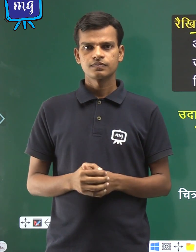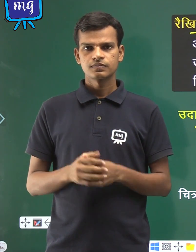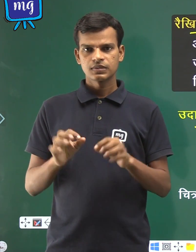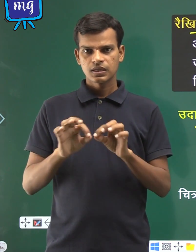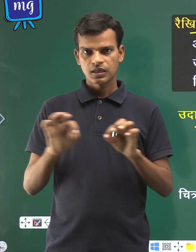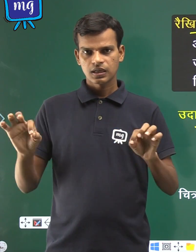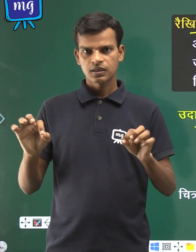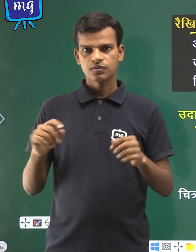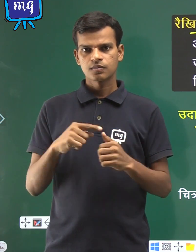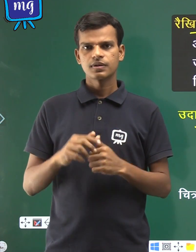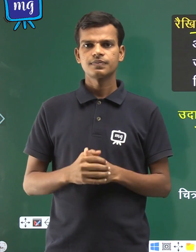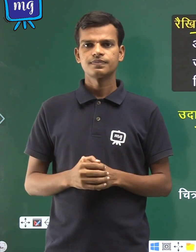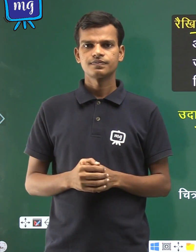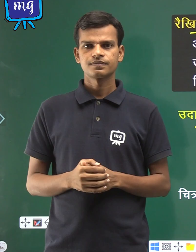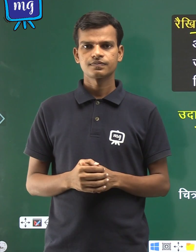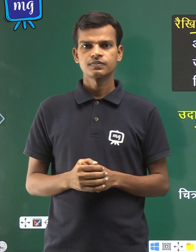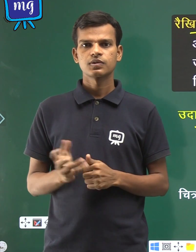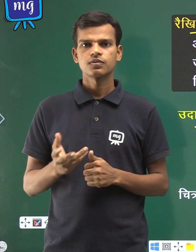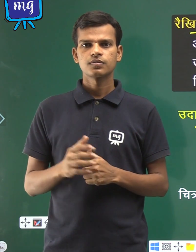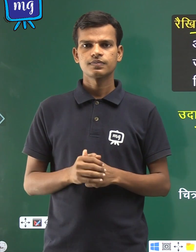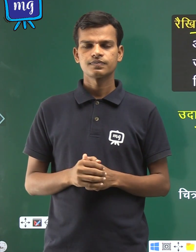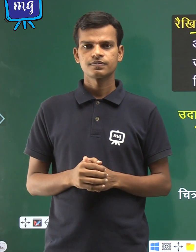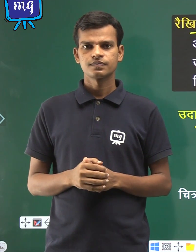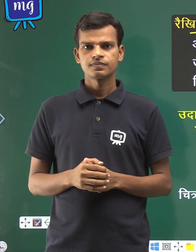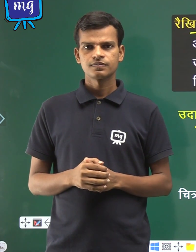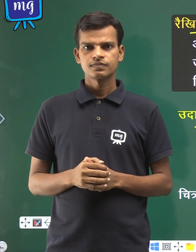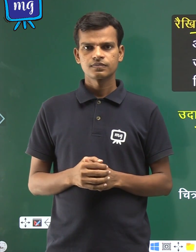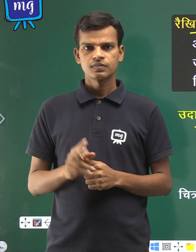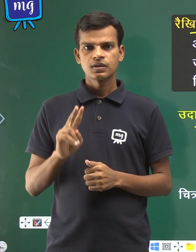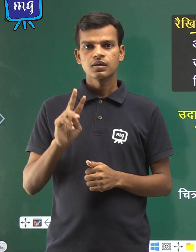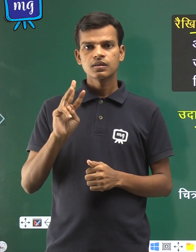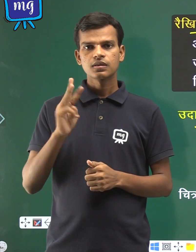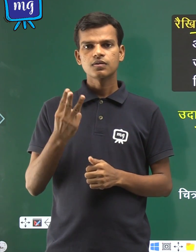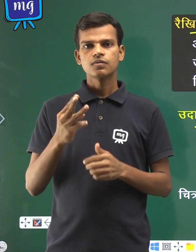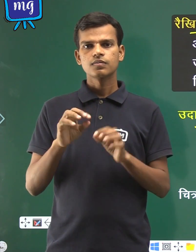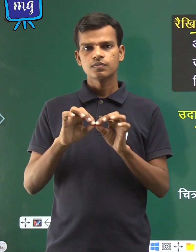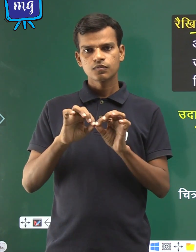रेखिक युग्म है। क्यों? तीनों भुजाएं